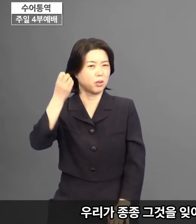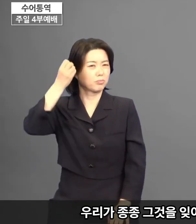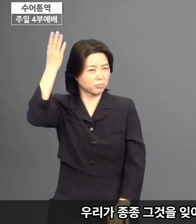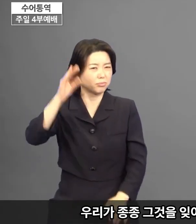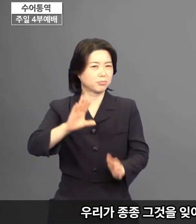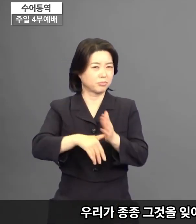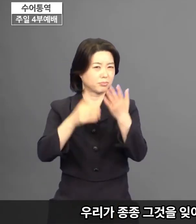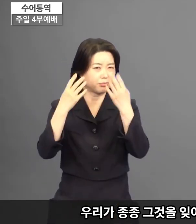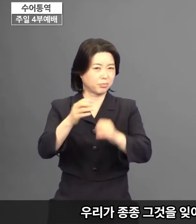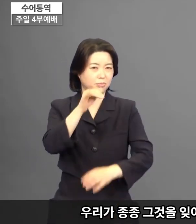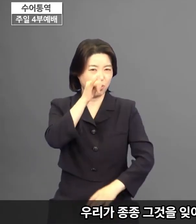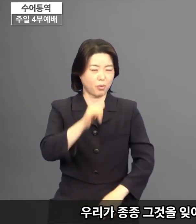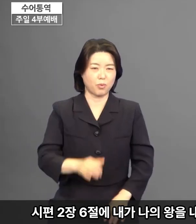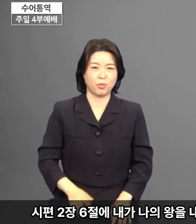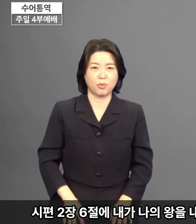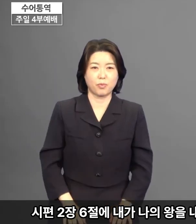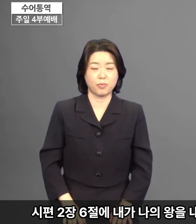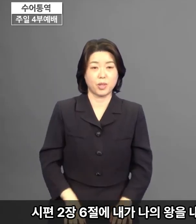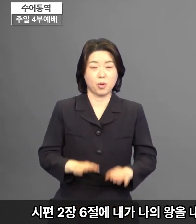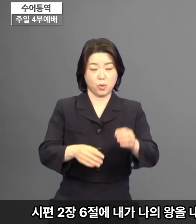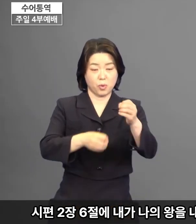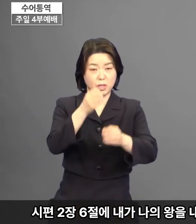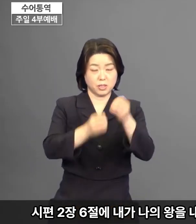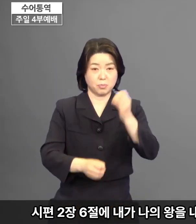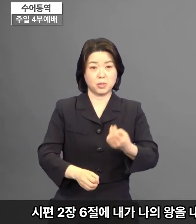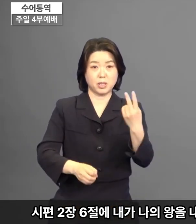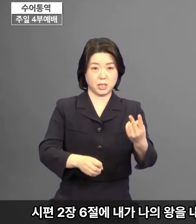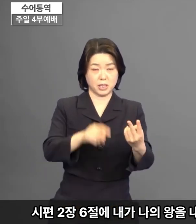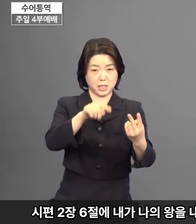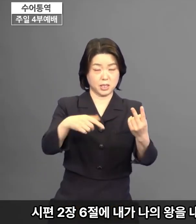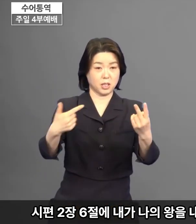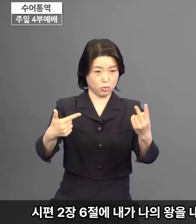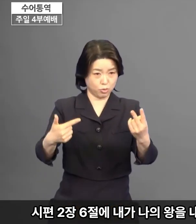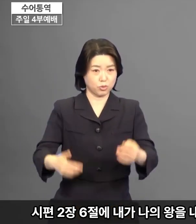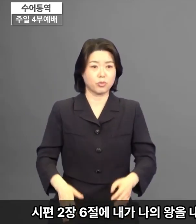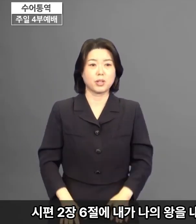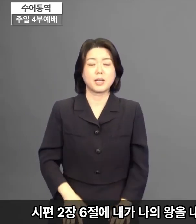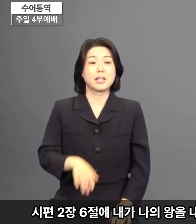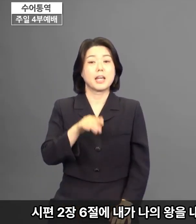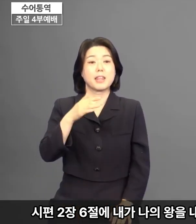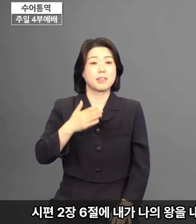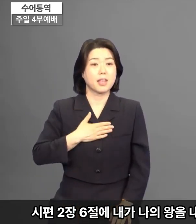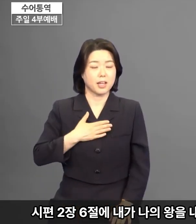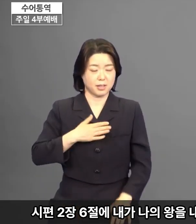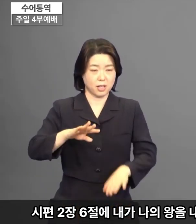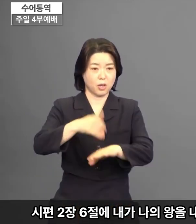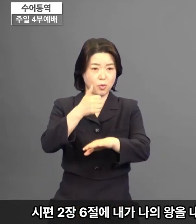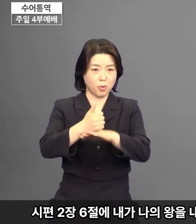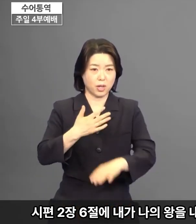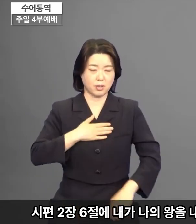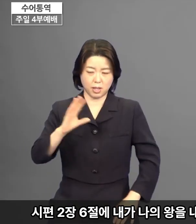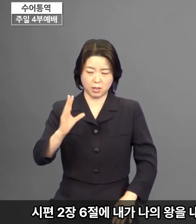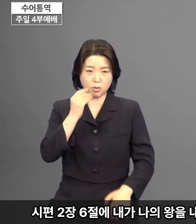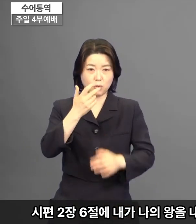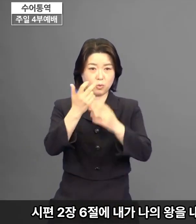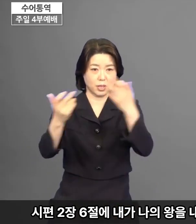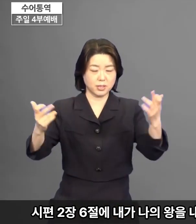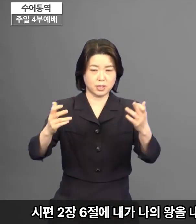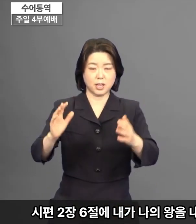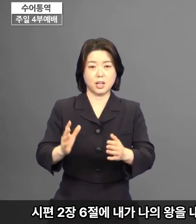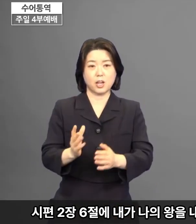너무나 많습니다. 오늘 이 시편 2장 6절에 내가 나의 왕을 내 거룩한 산